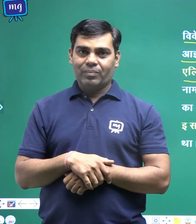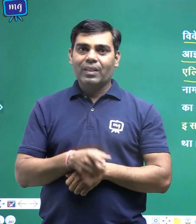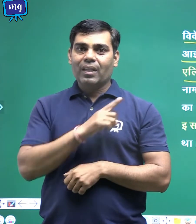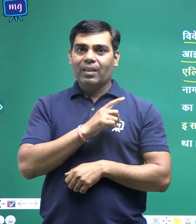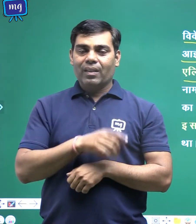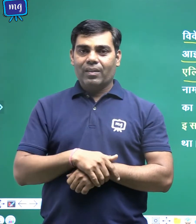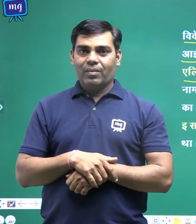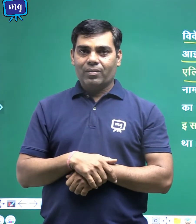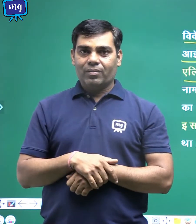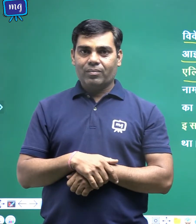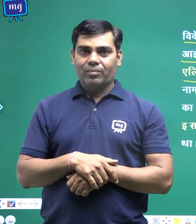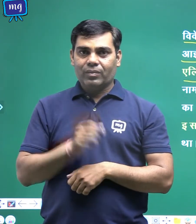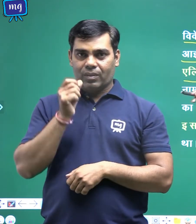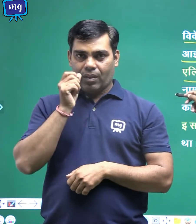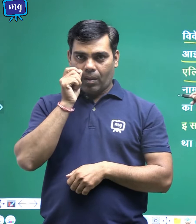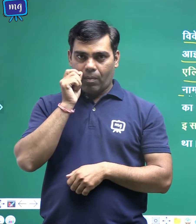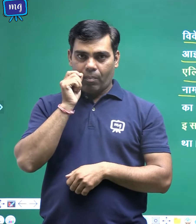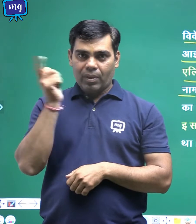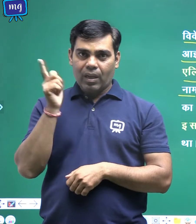इनके पिता का नाम